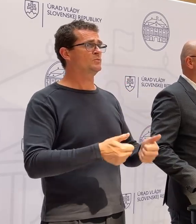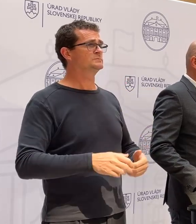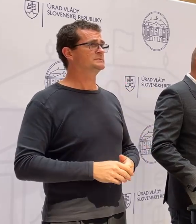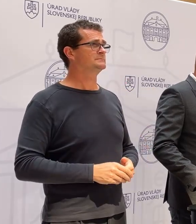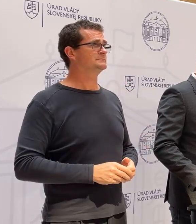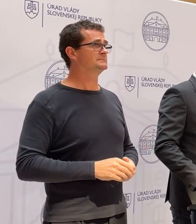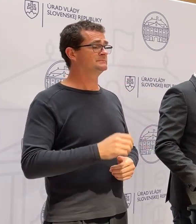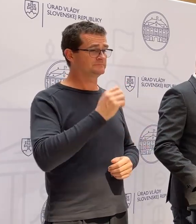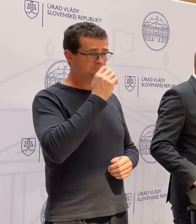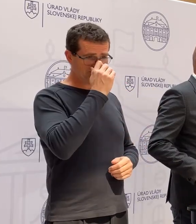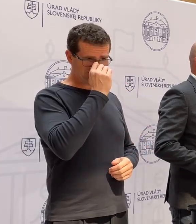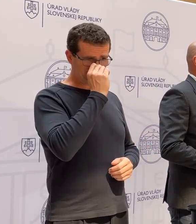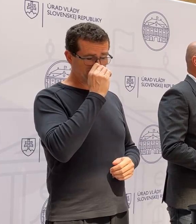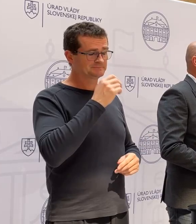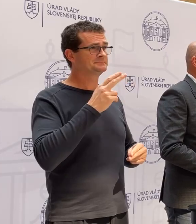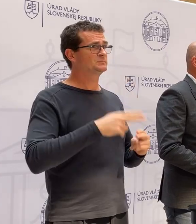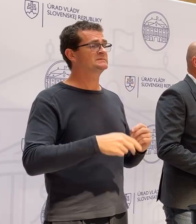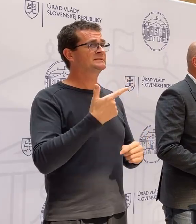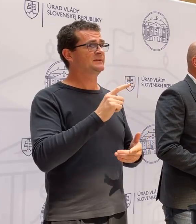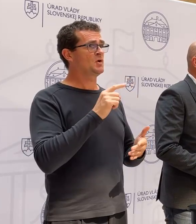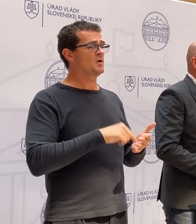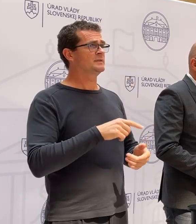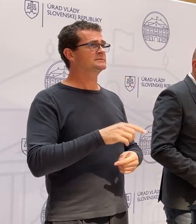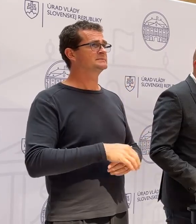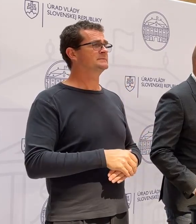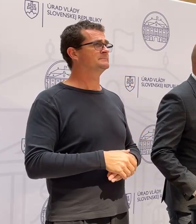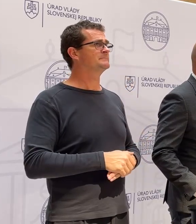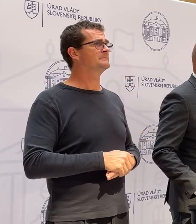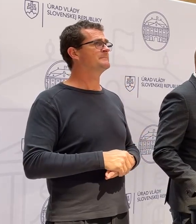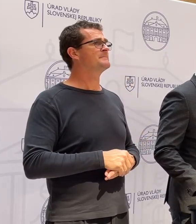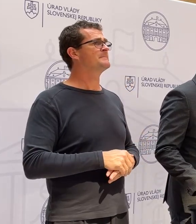mohla k referendu... Tak posledné dve, dobre? Pán minister, aby ste mohli reagovať na referendum...